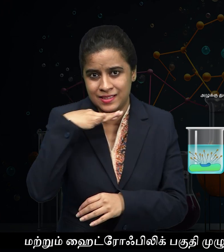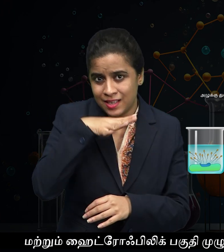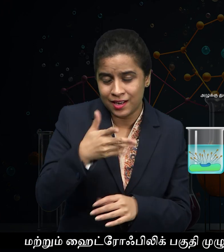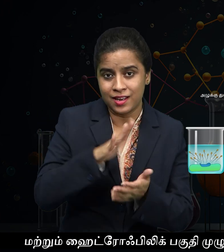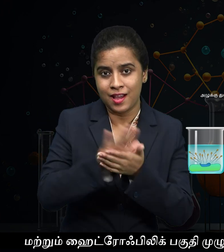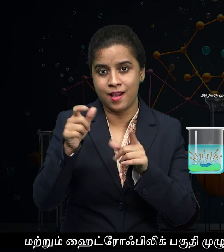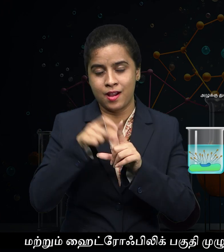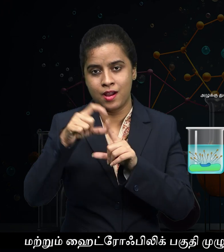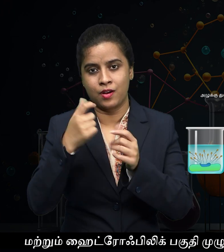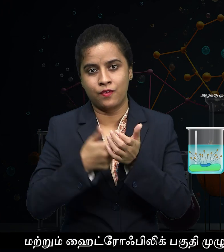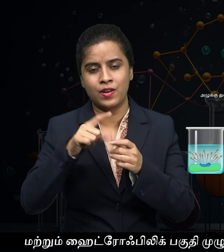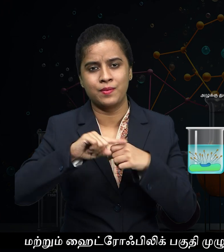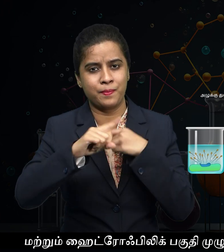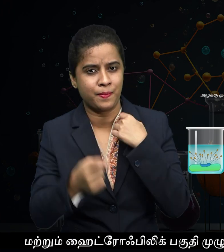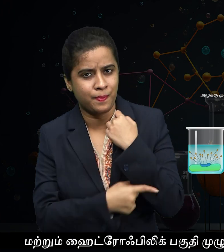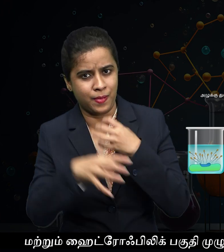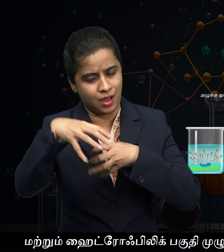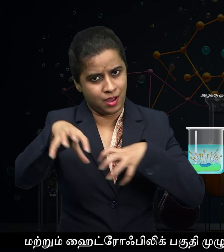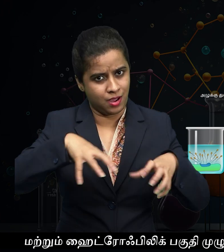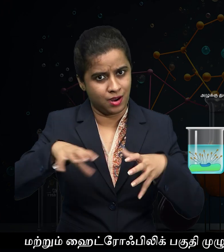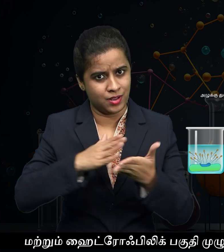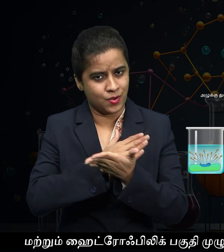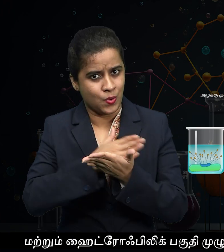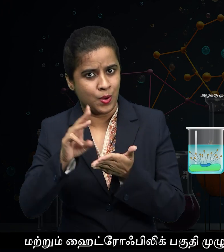முழு மூலக்கூறையும் தண்ணீரில் கரைய செய்கிறது.